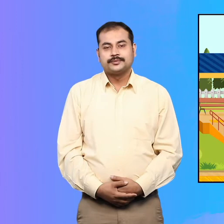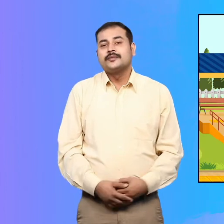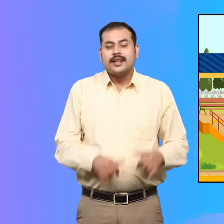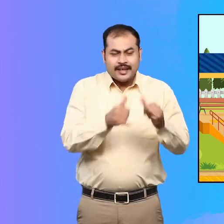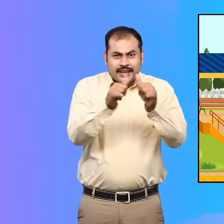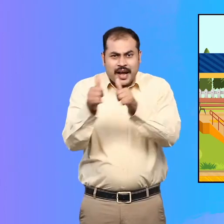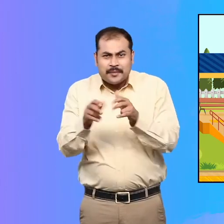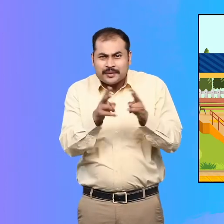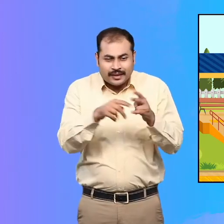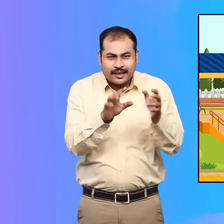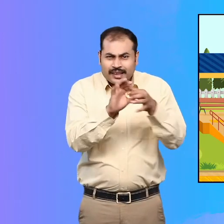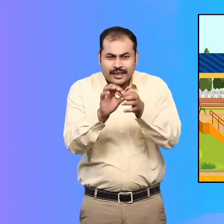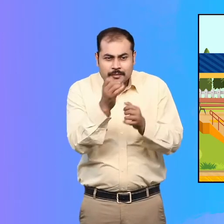फोन नंबर गेम